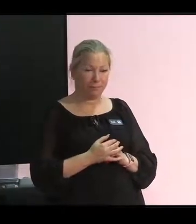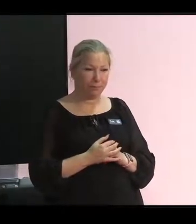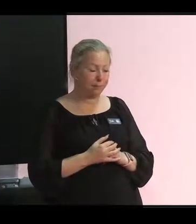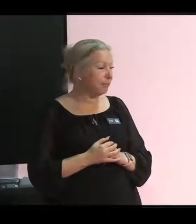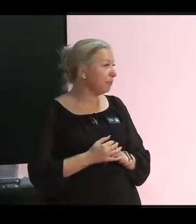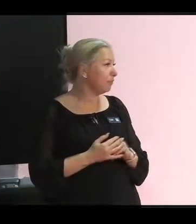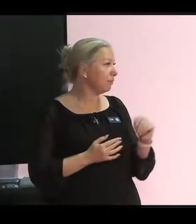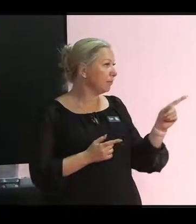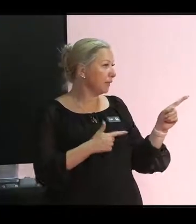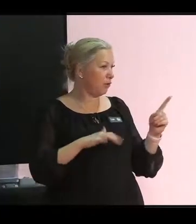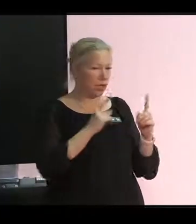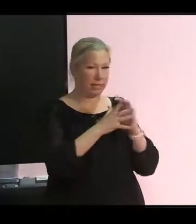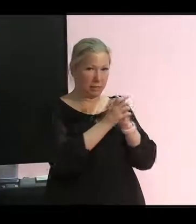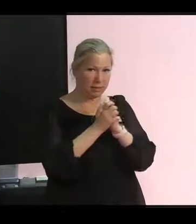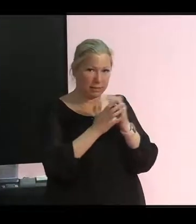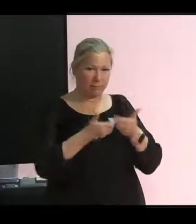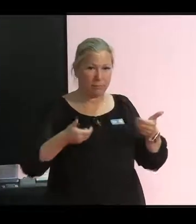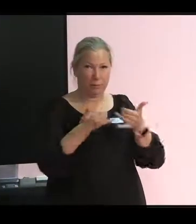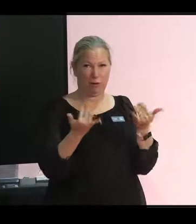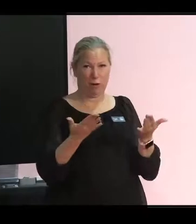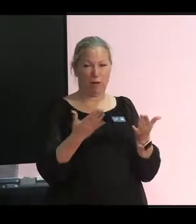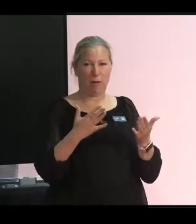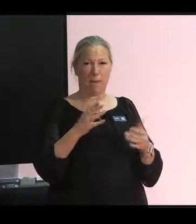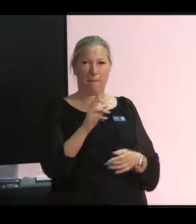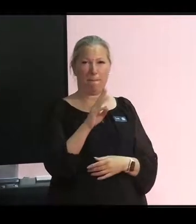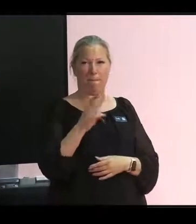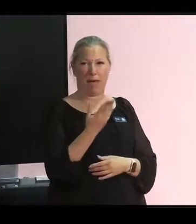Vi har ett gemensamt seminarium idag, Man Right och